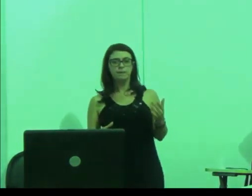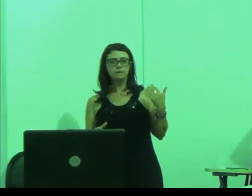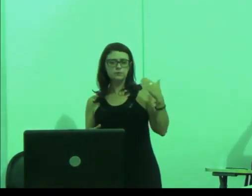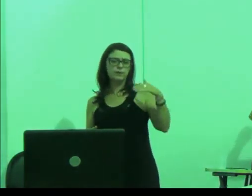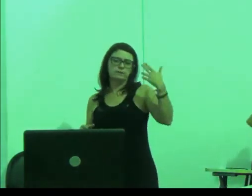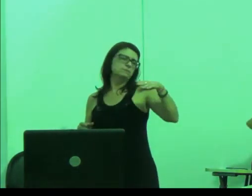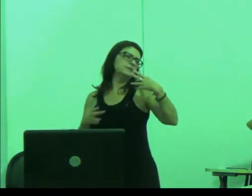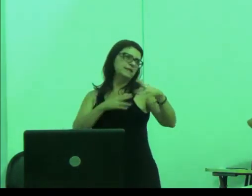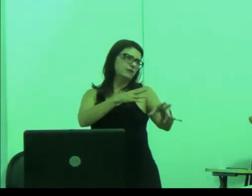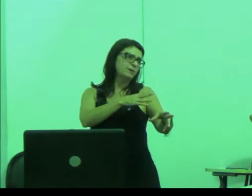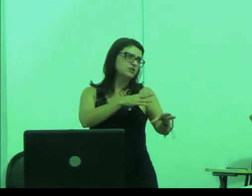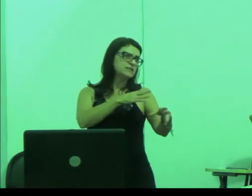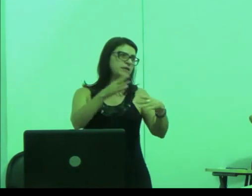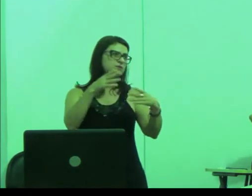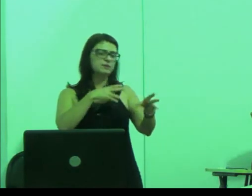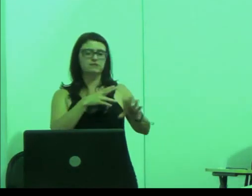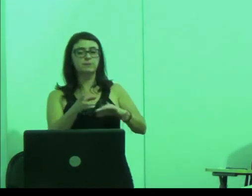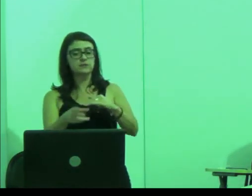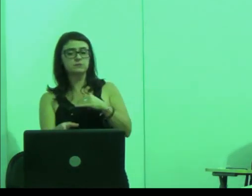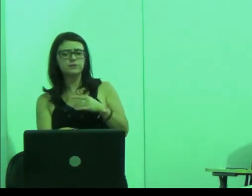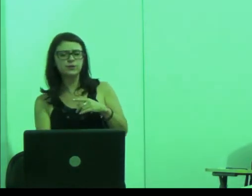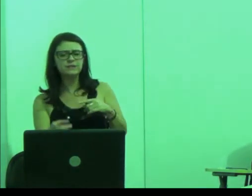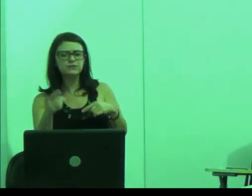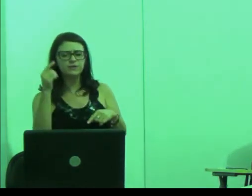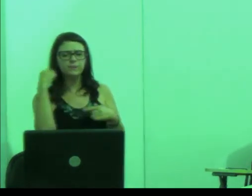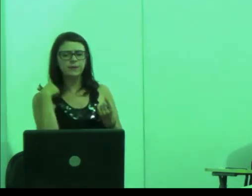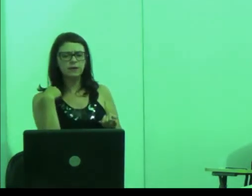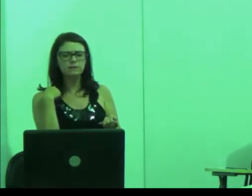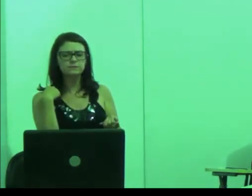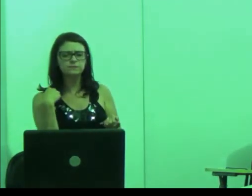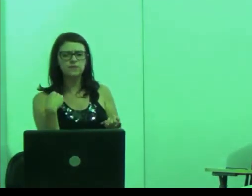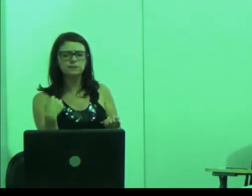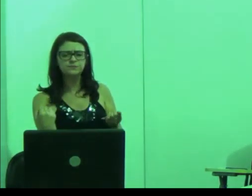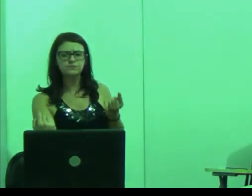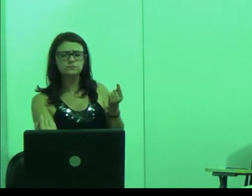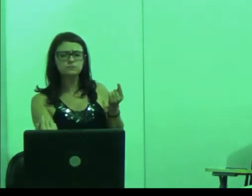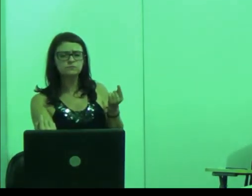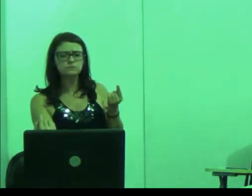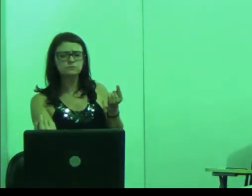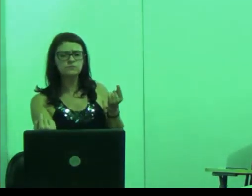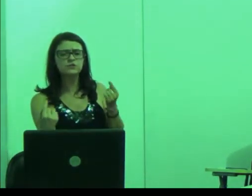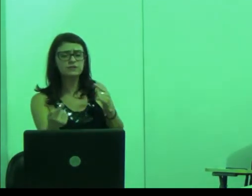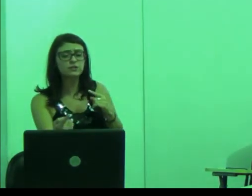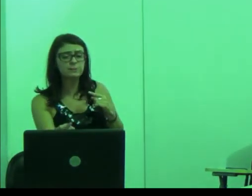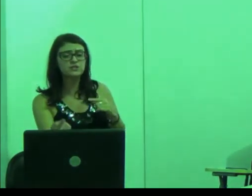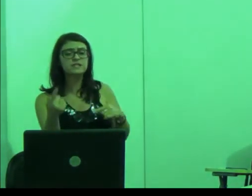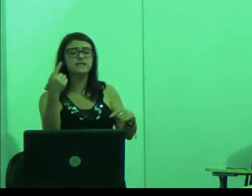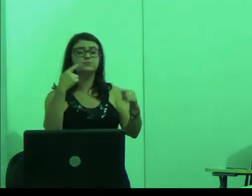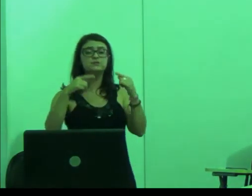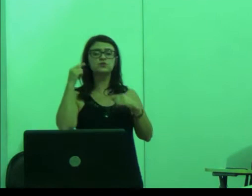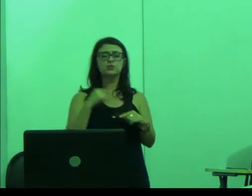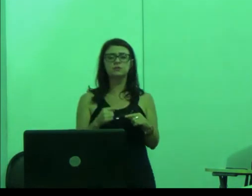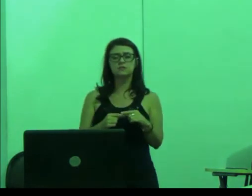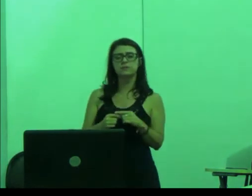Tudo bem, ela estava na página 7, ela estava na página 51, até fui lembrar, né? Isso ela falou na página 7, mas quando chegou na